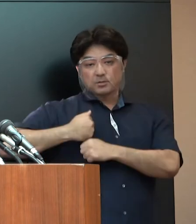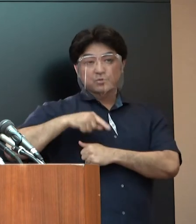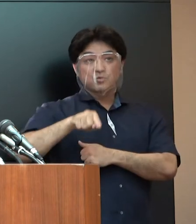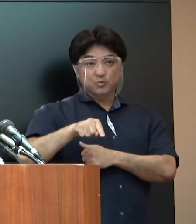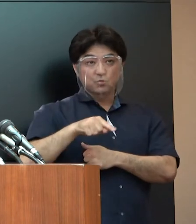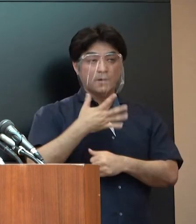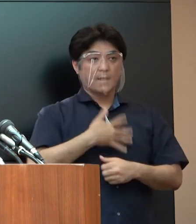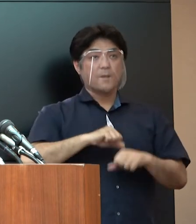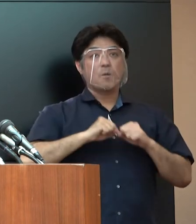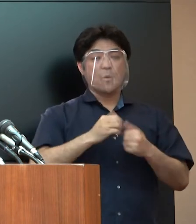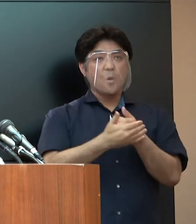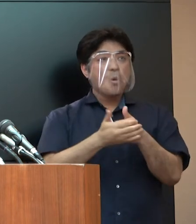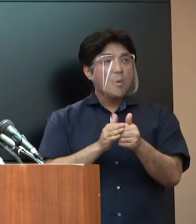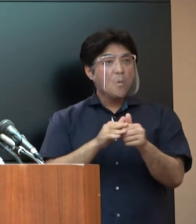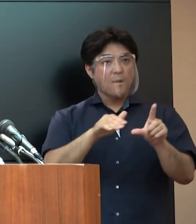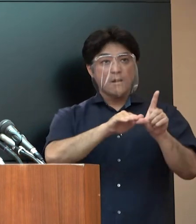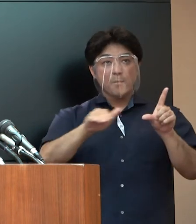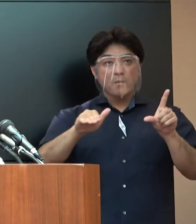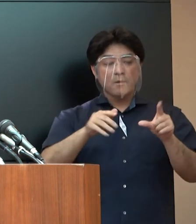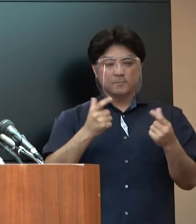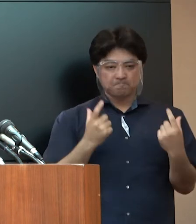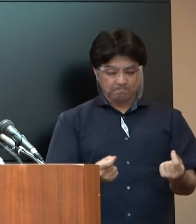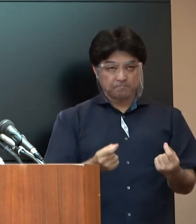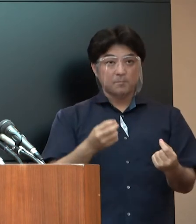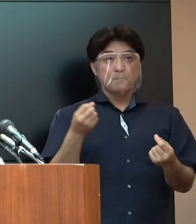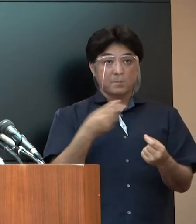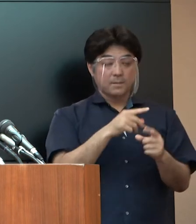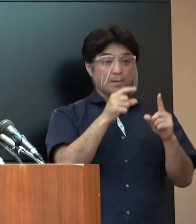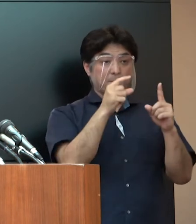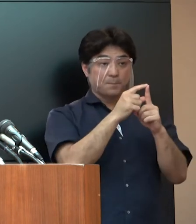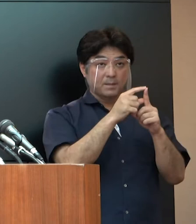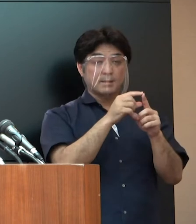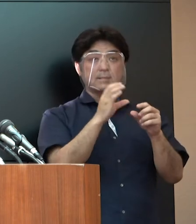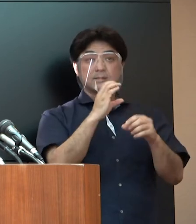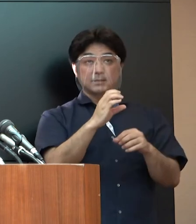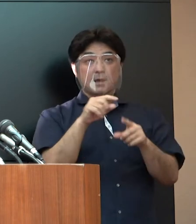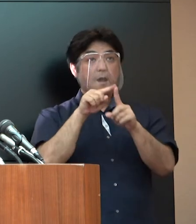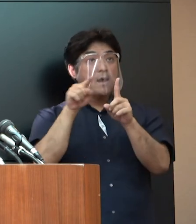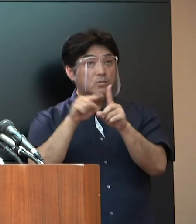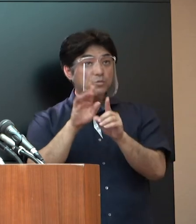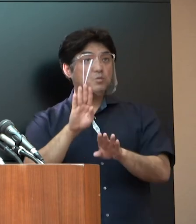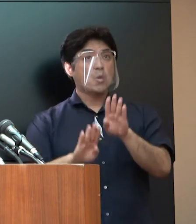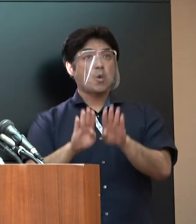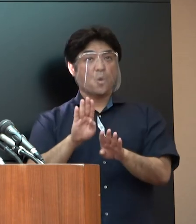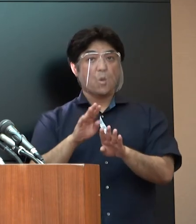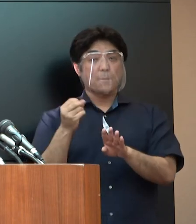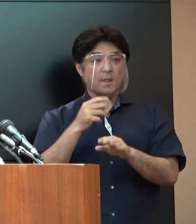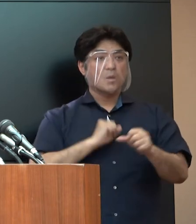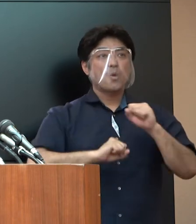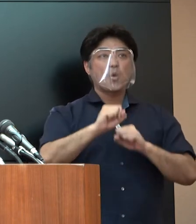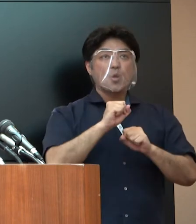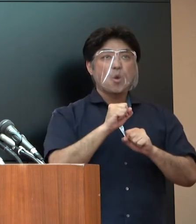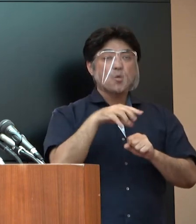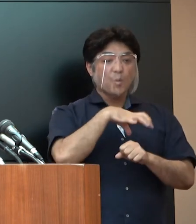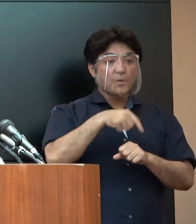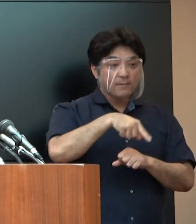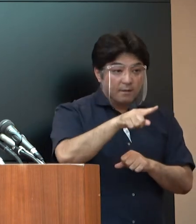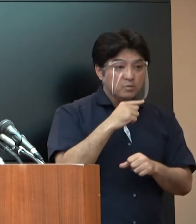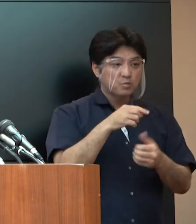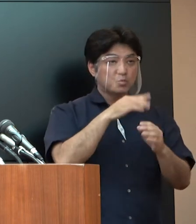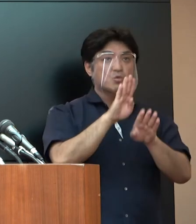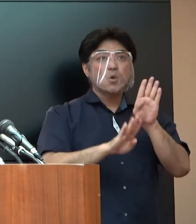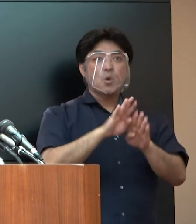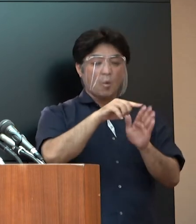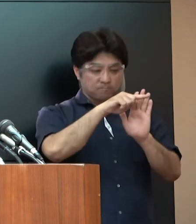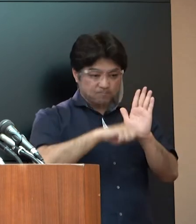健康保護警戒レベルの徹底、 PCR 検査の詳しい実施状況や行動履歴等の速やかな情報提供、